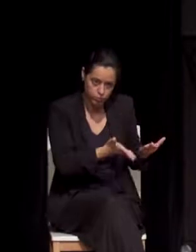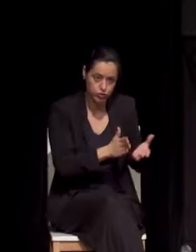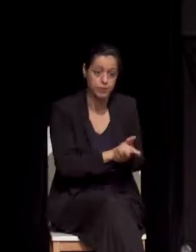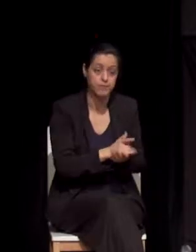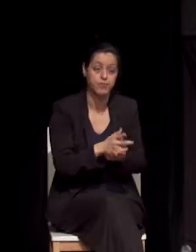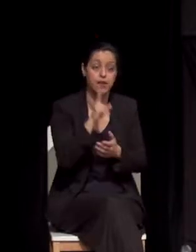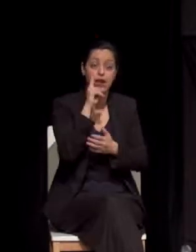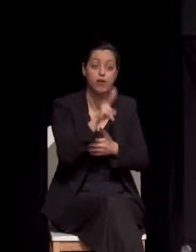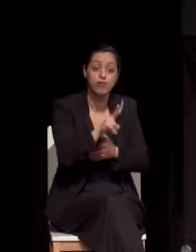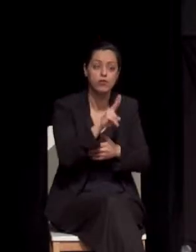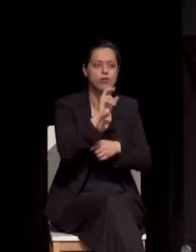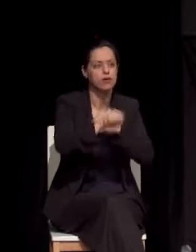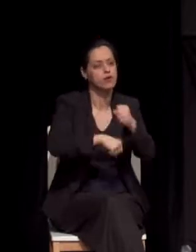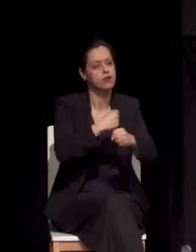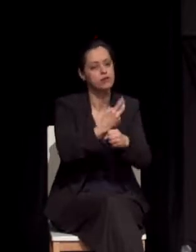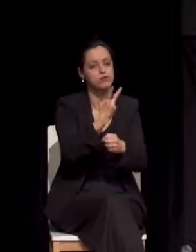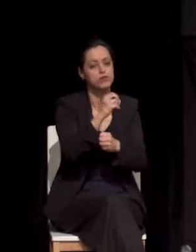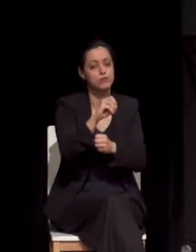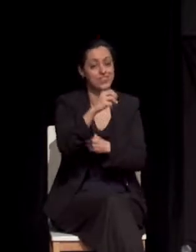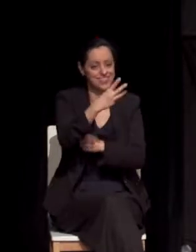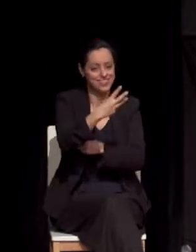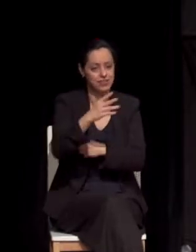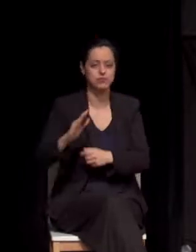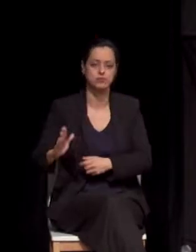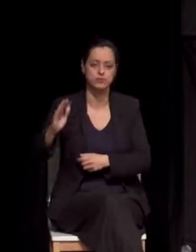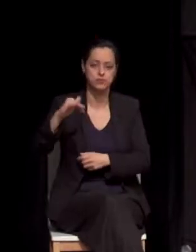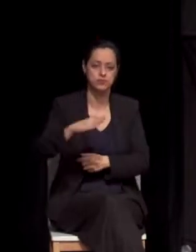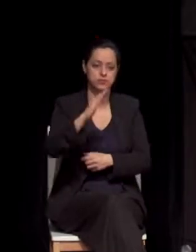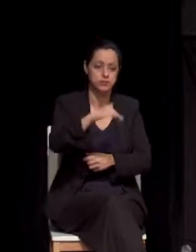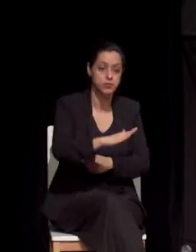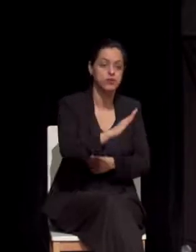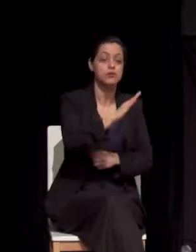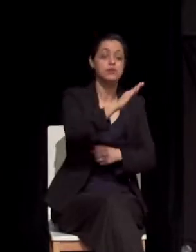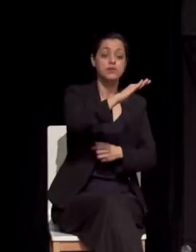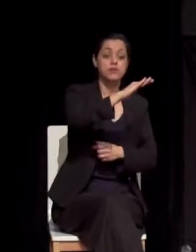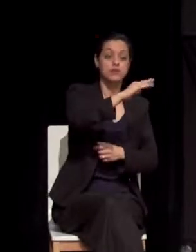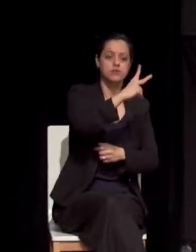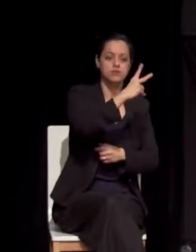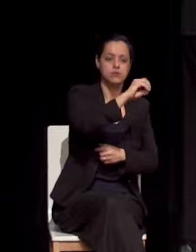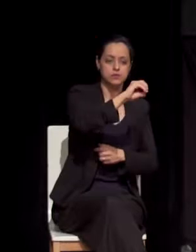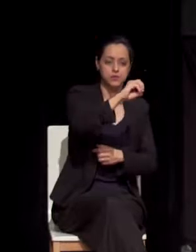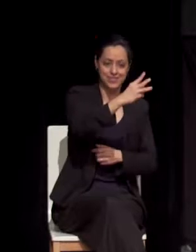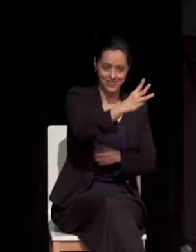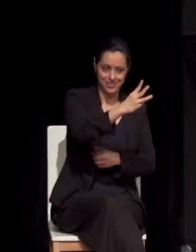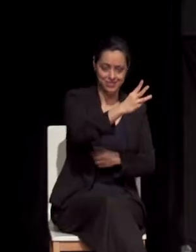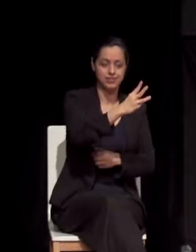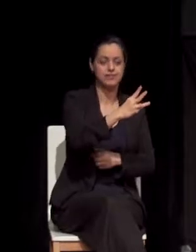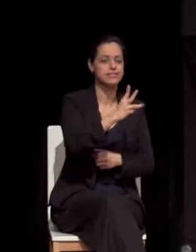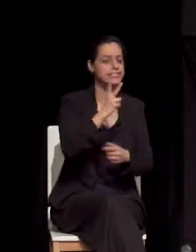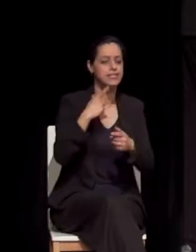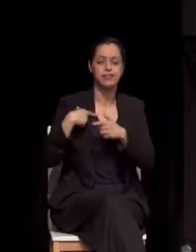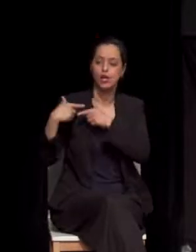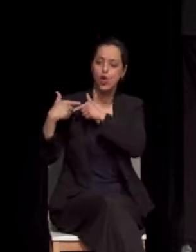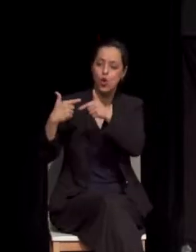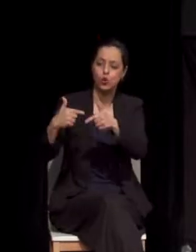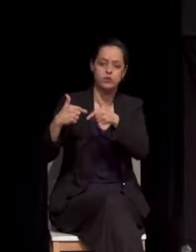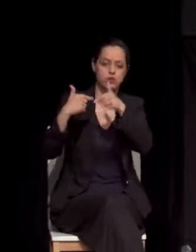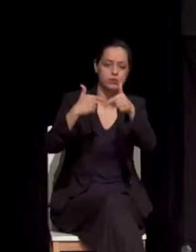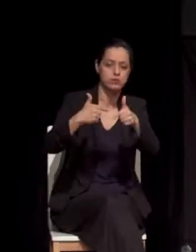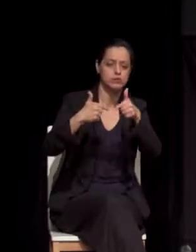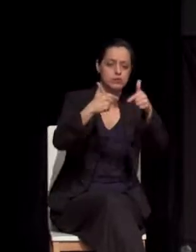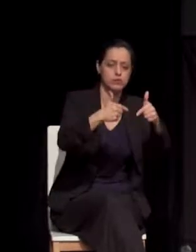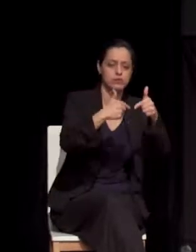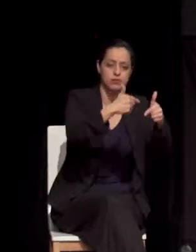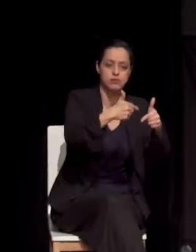acontecer também em 2003, né? Todas essas ondas de valorização institucional do negro, elas sempre tiveram ligadas